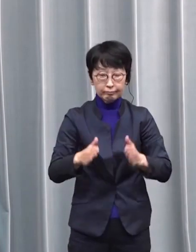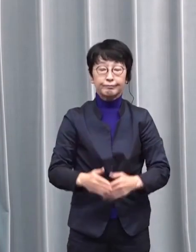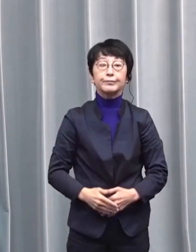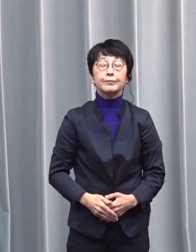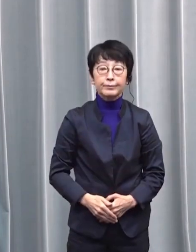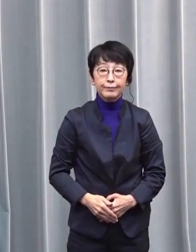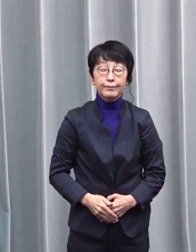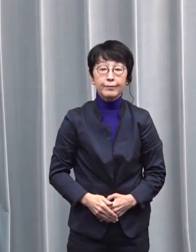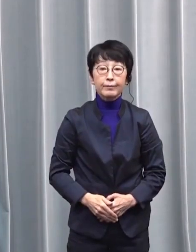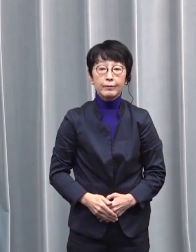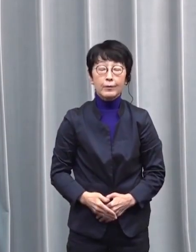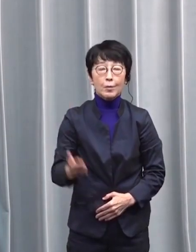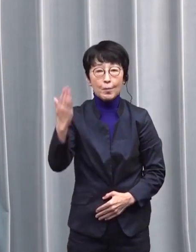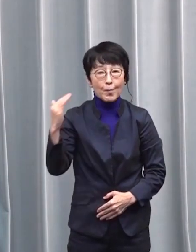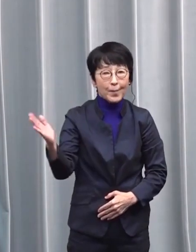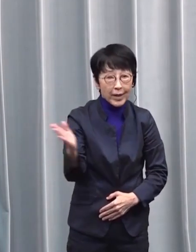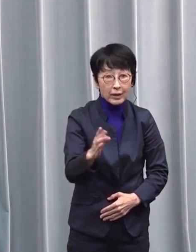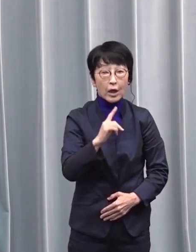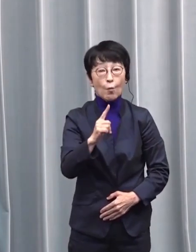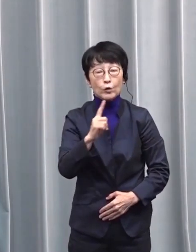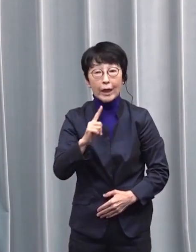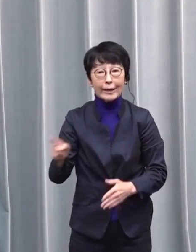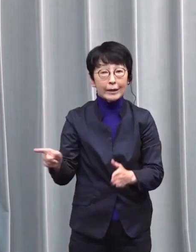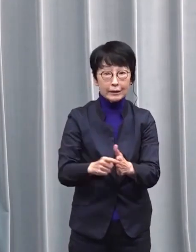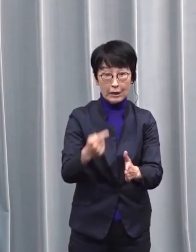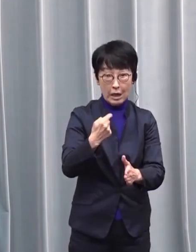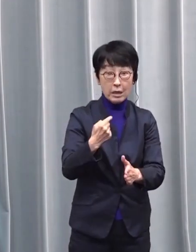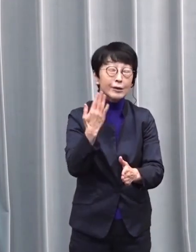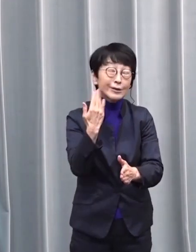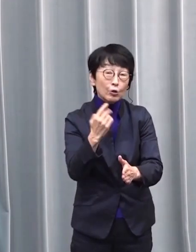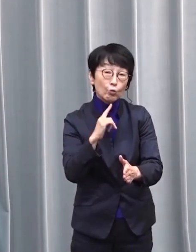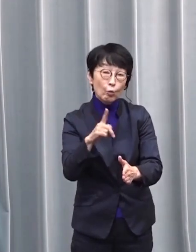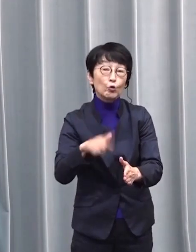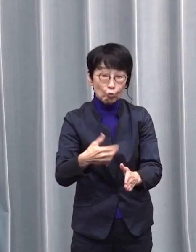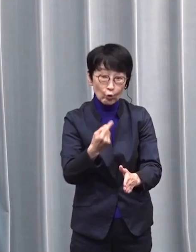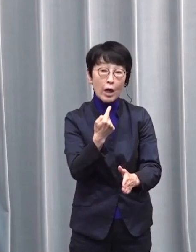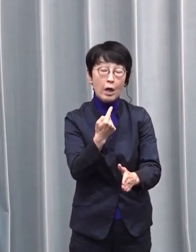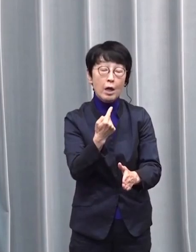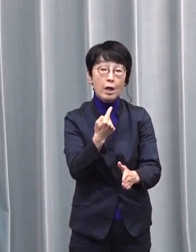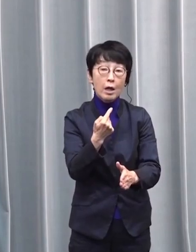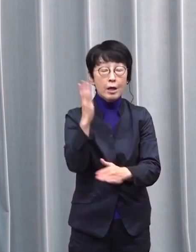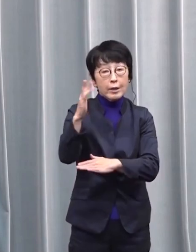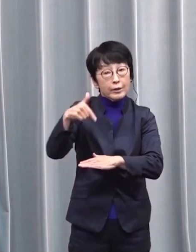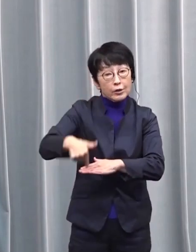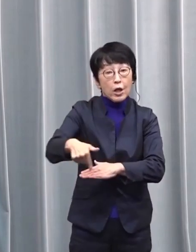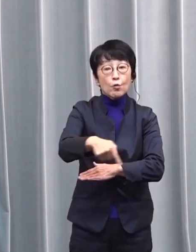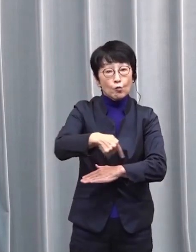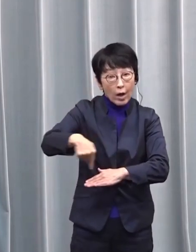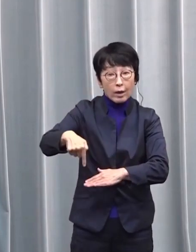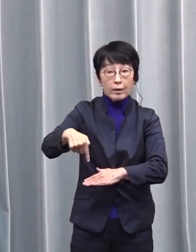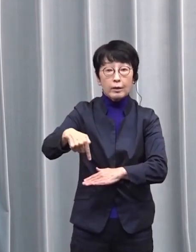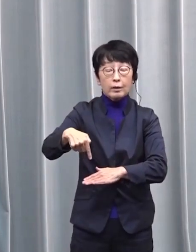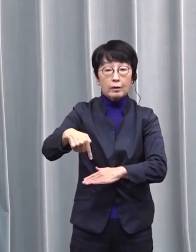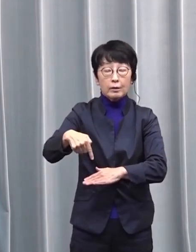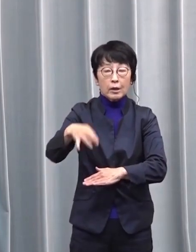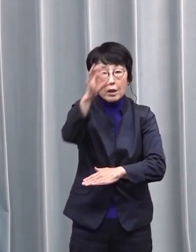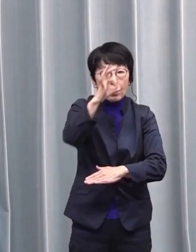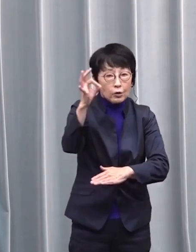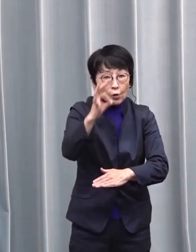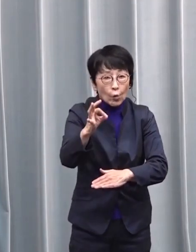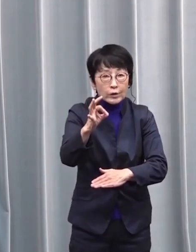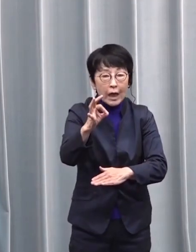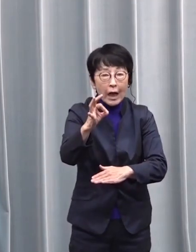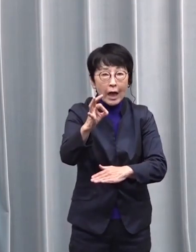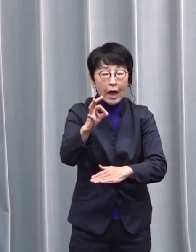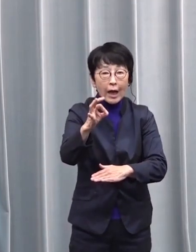で、従前から申し上げています通り、また先ほども申し上げましたけれども、政府の立場として捜査当局に対